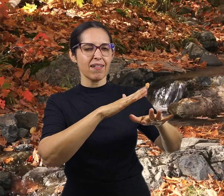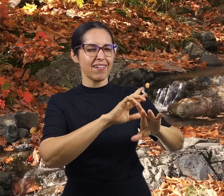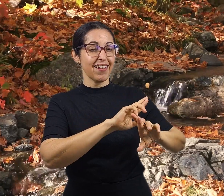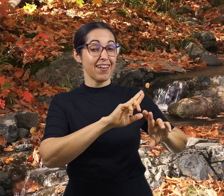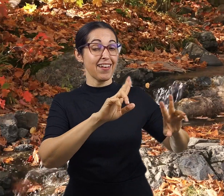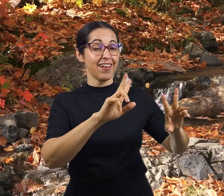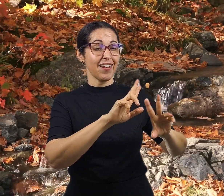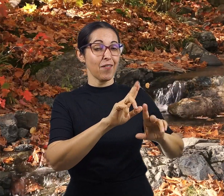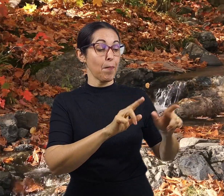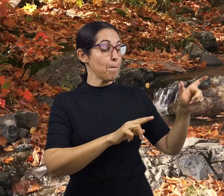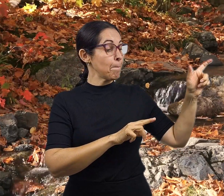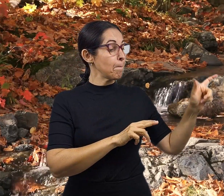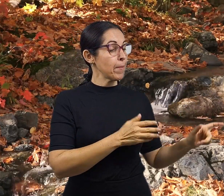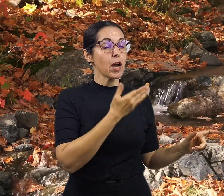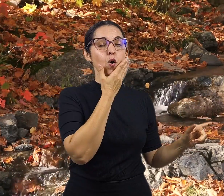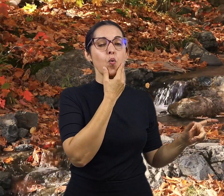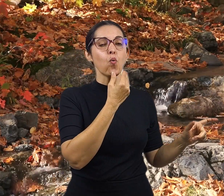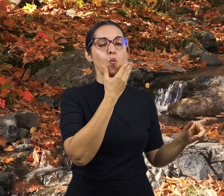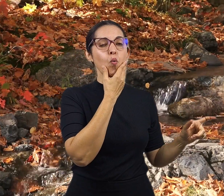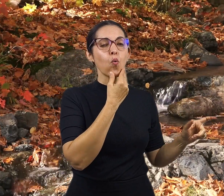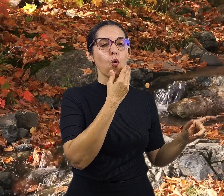perseguido por Esaú.